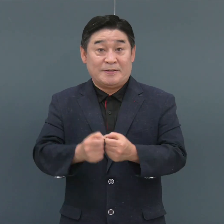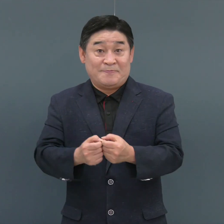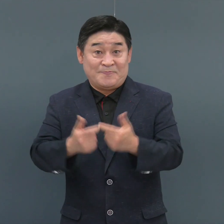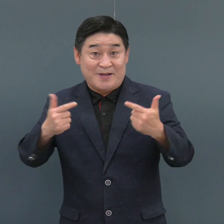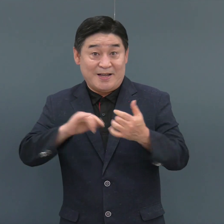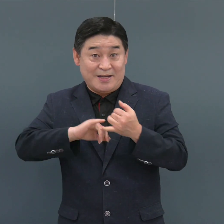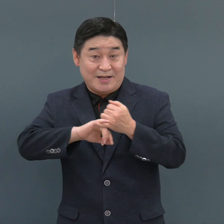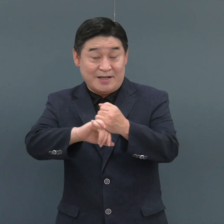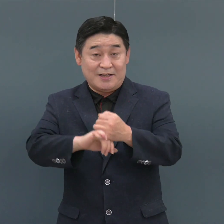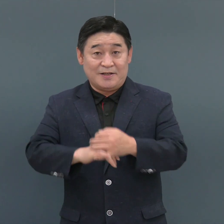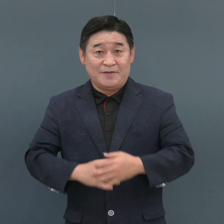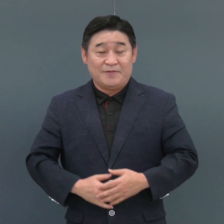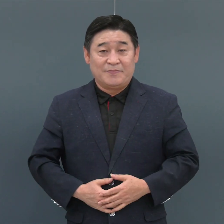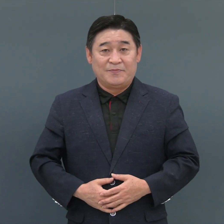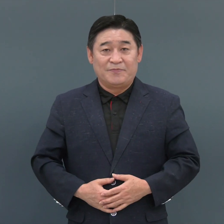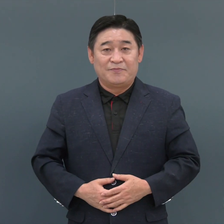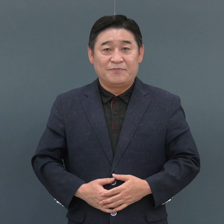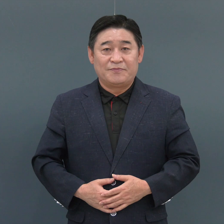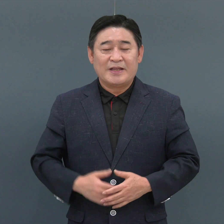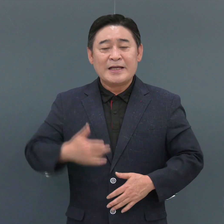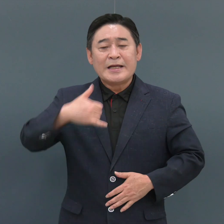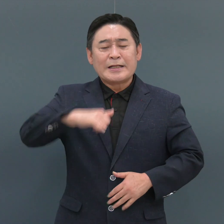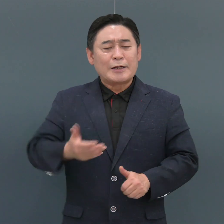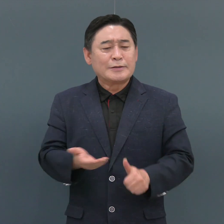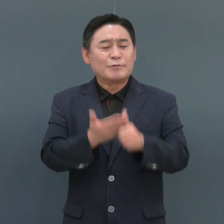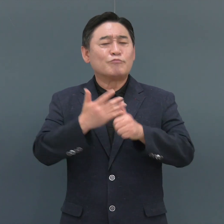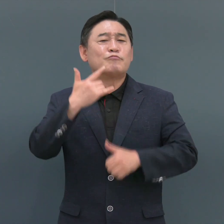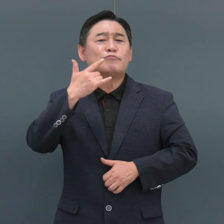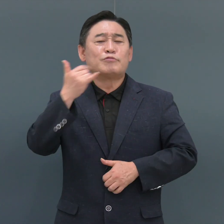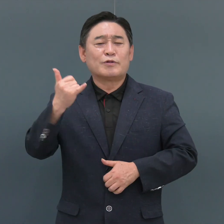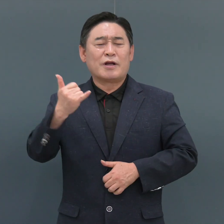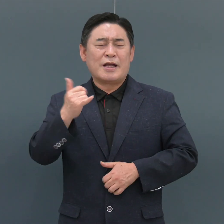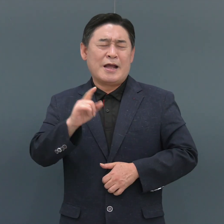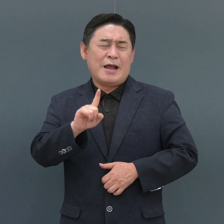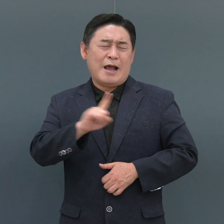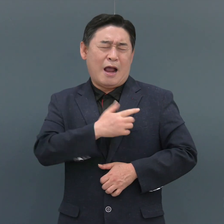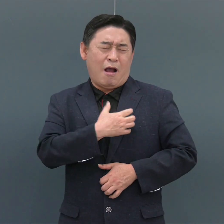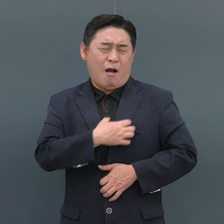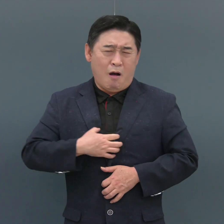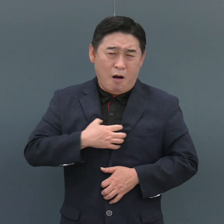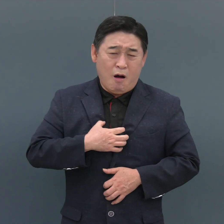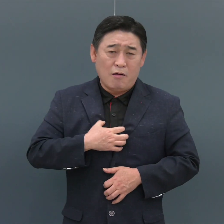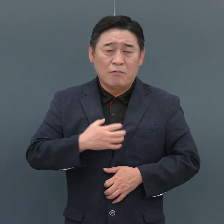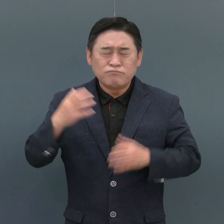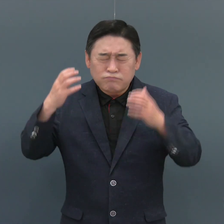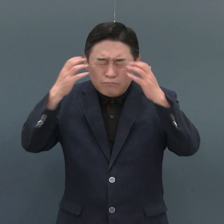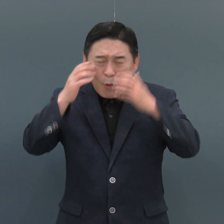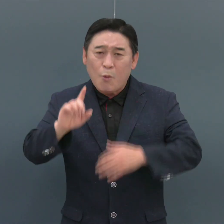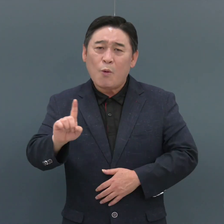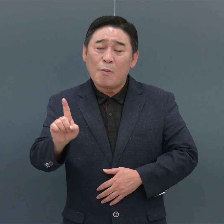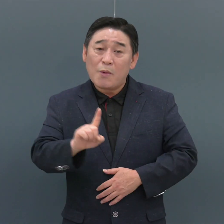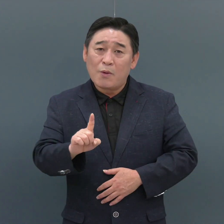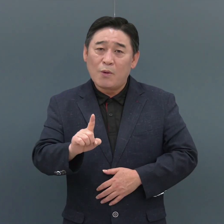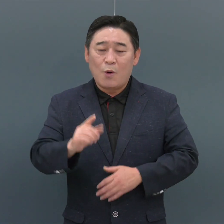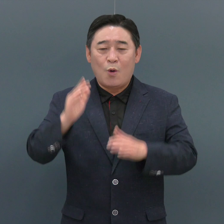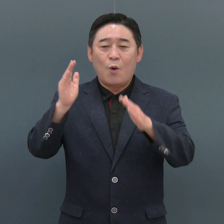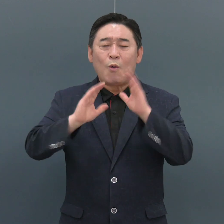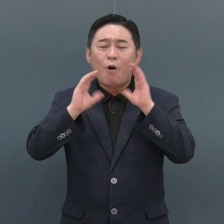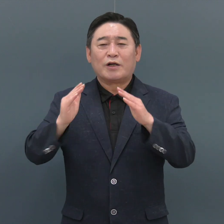확충하겠습니다. 자녀를 키우는 부모님들께서 가장 많이 호소하시는 고충이 바로 공공 어린이집과